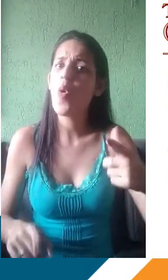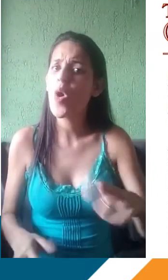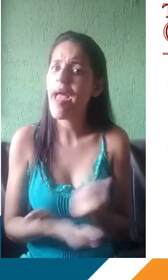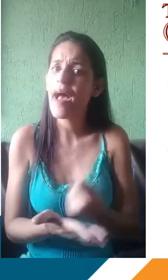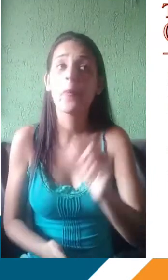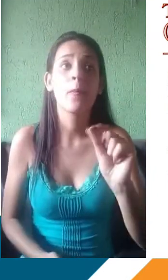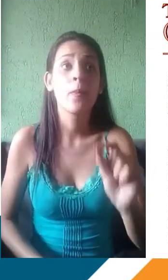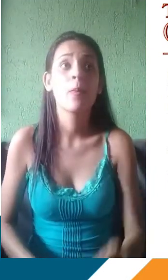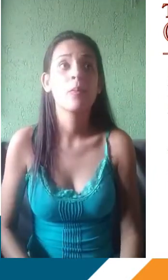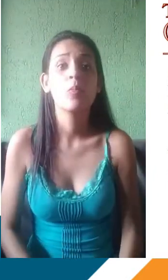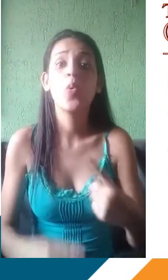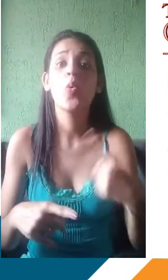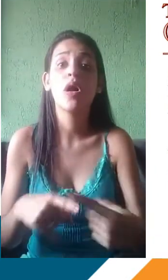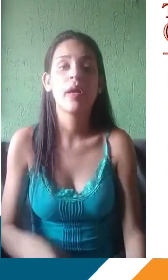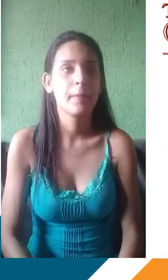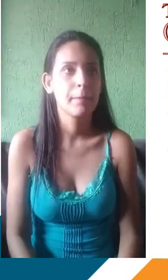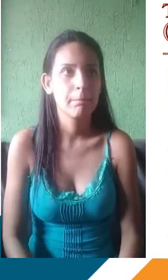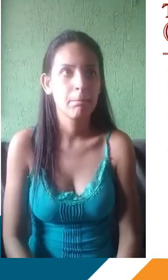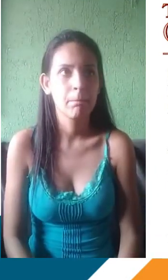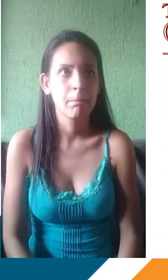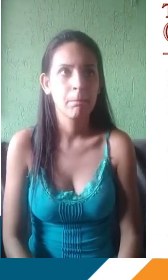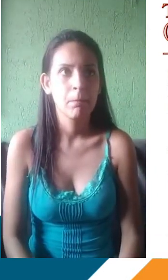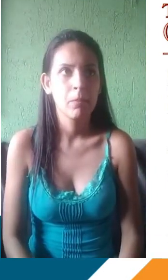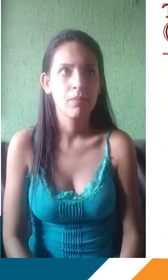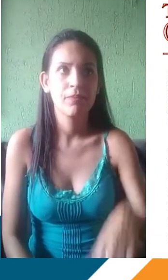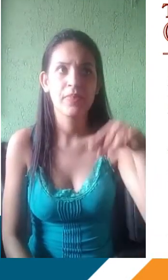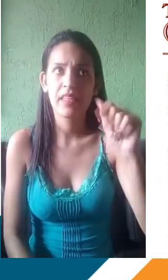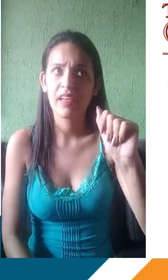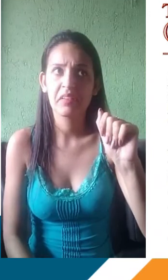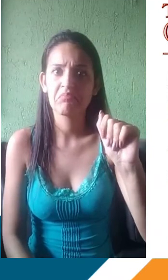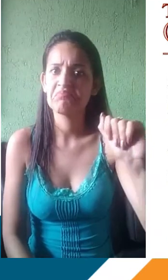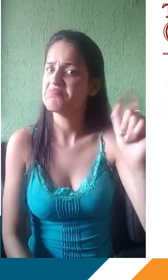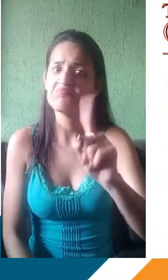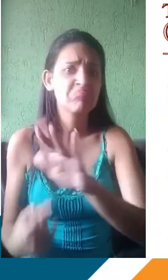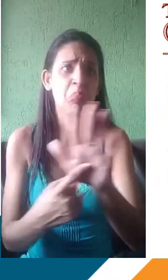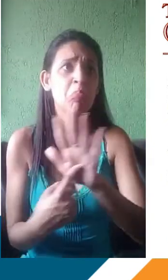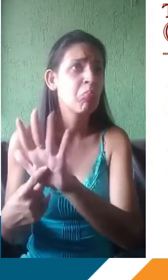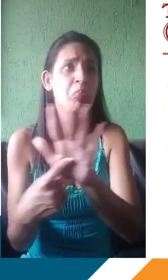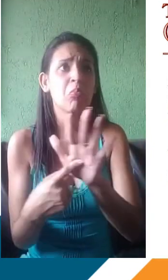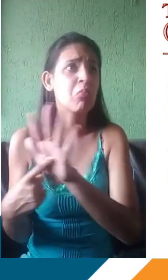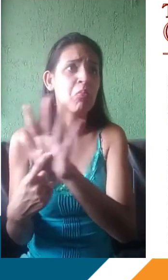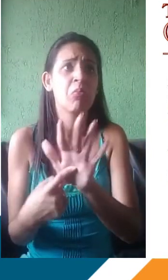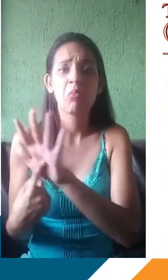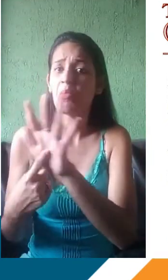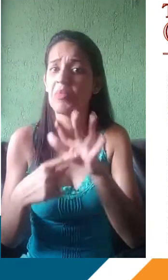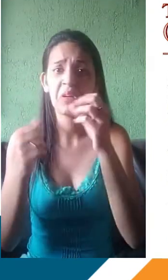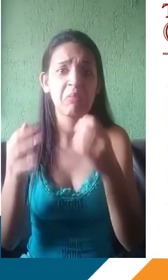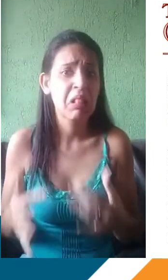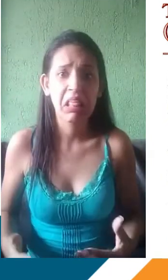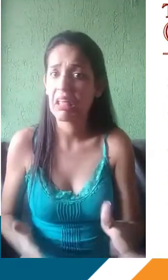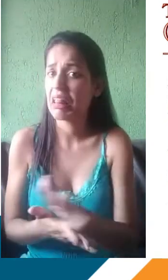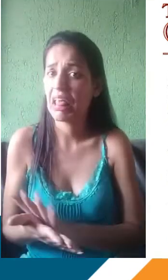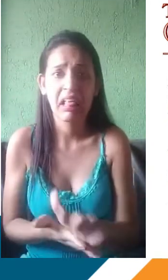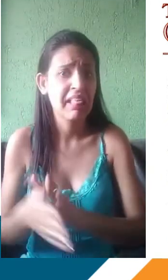presentes essencialmente nesse texto. Não temos a presença da expositiva, então por isso podemos excluir a questão A, pois ela não discorre